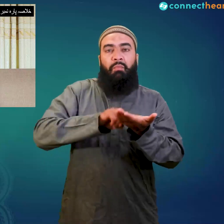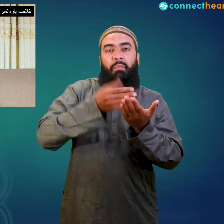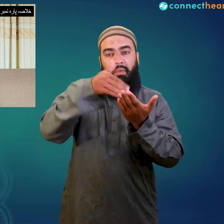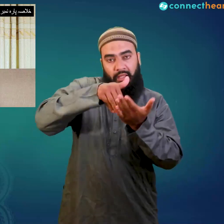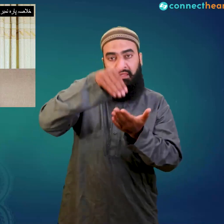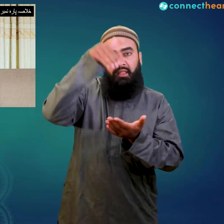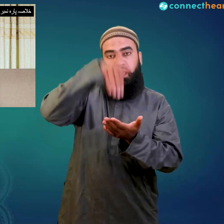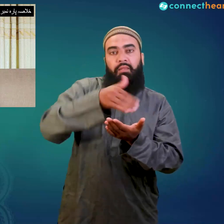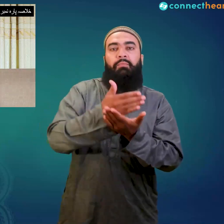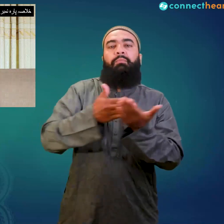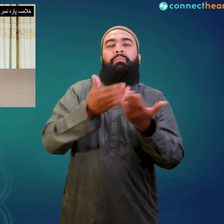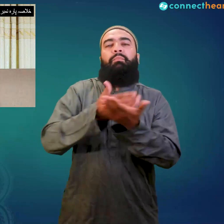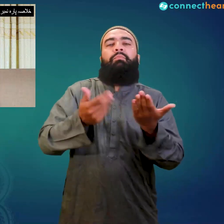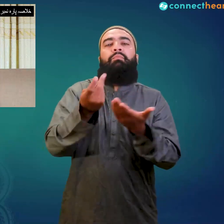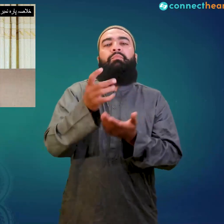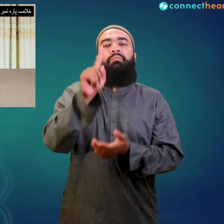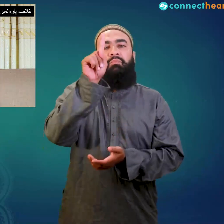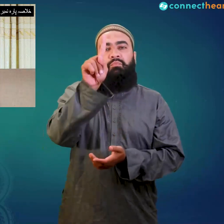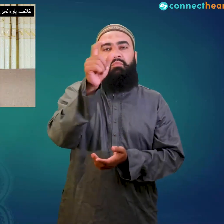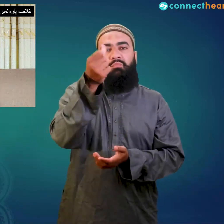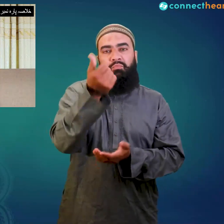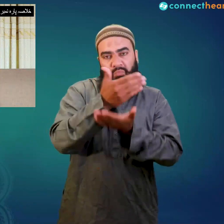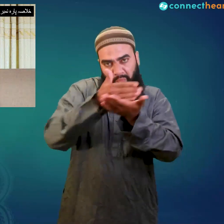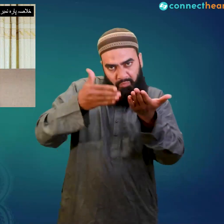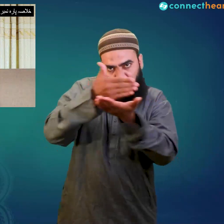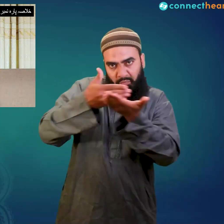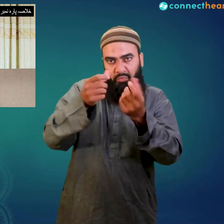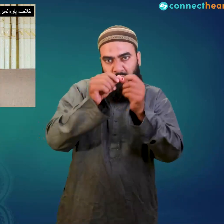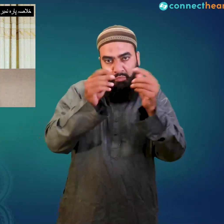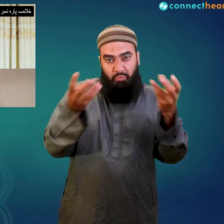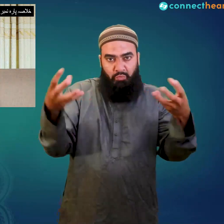اس پارے میں کل 16 رکوع ہیں۔